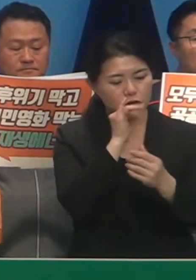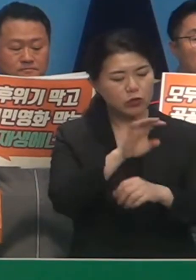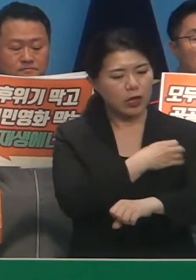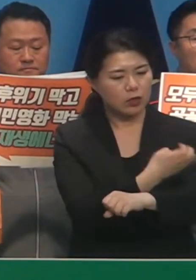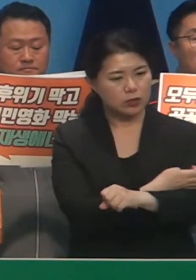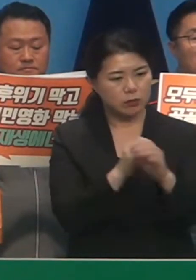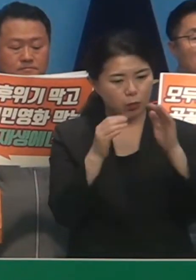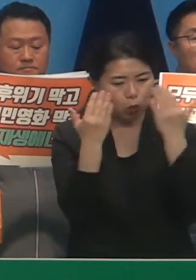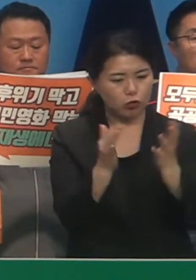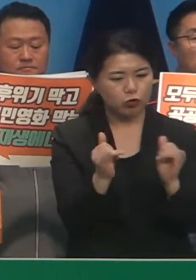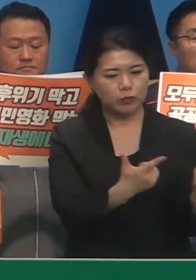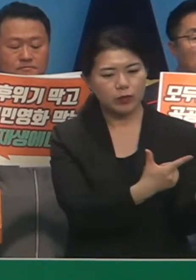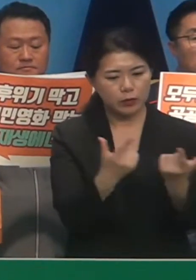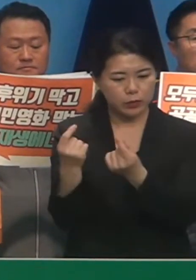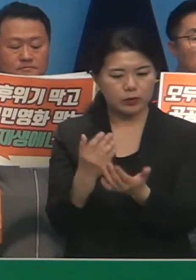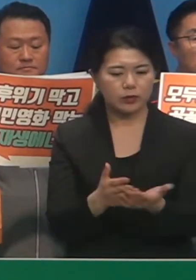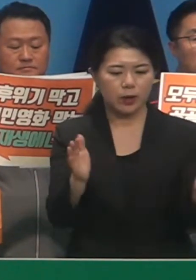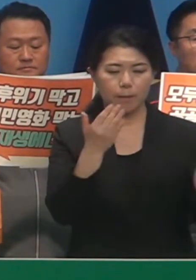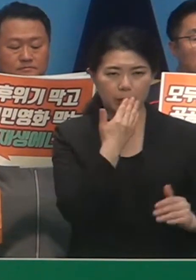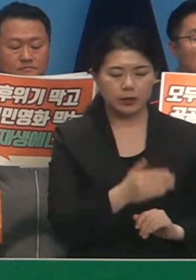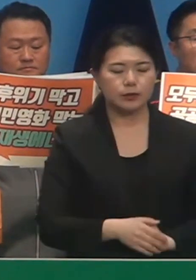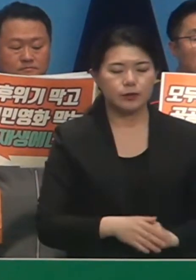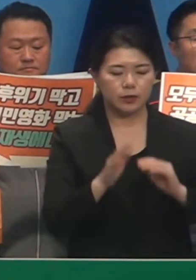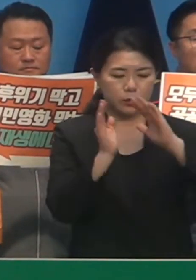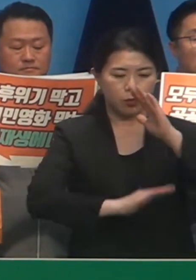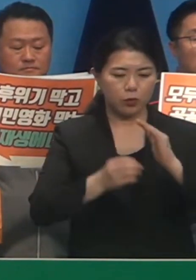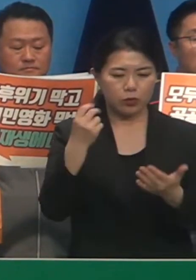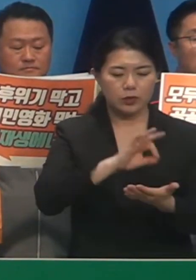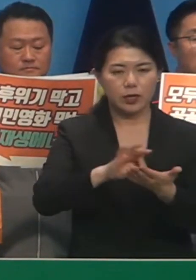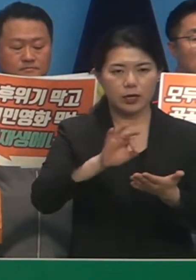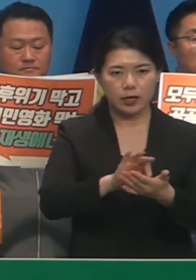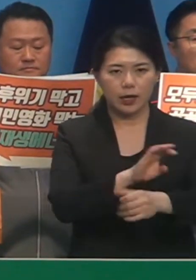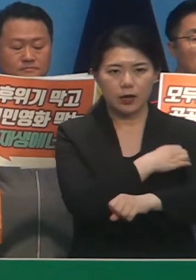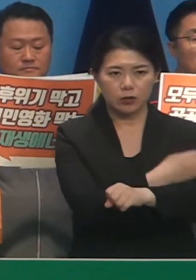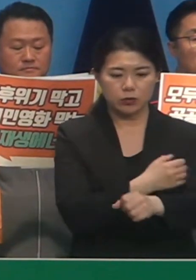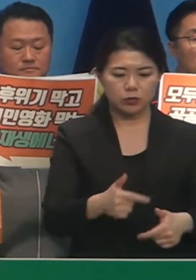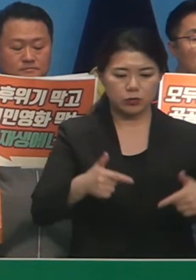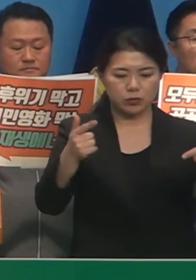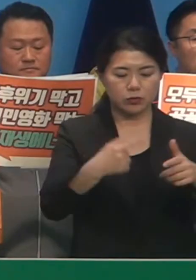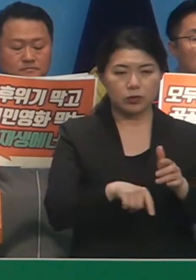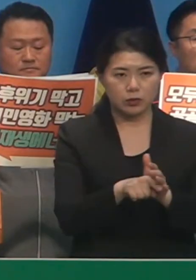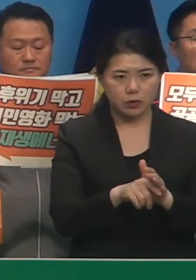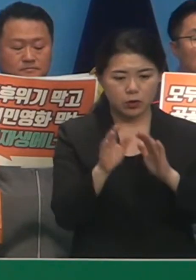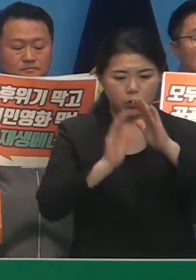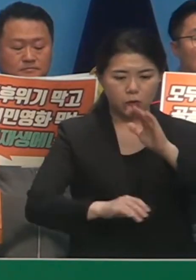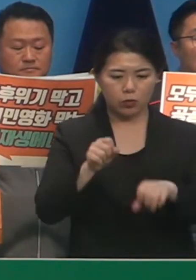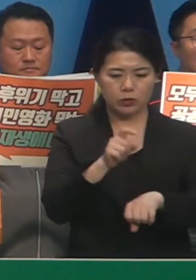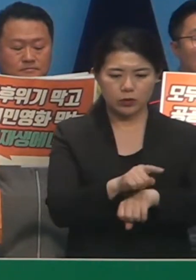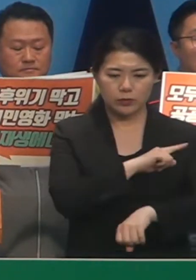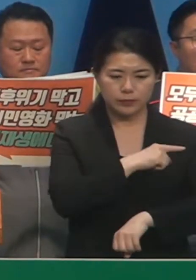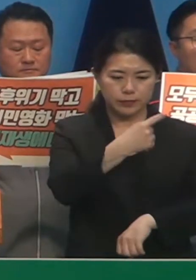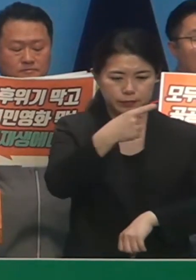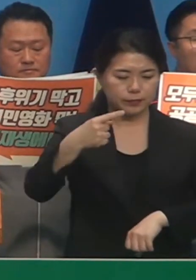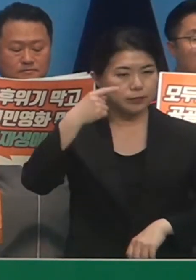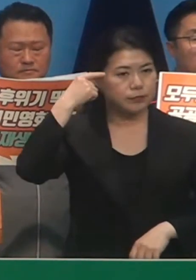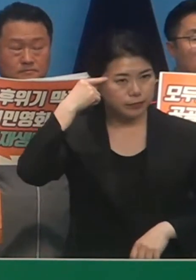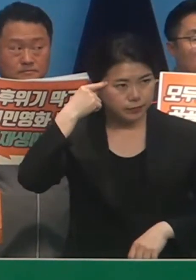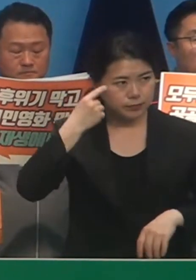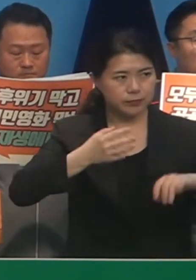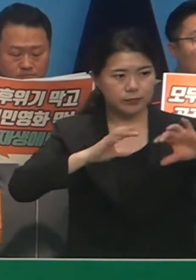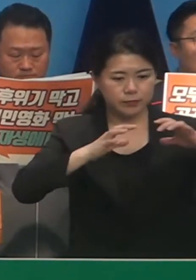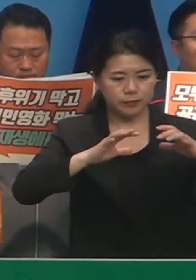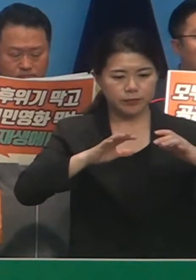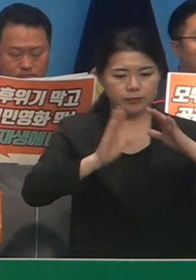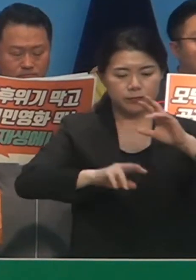국민에게 차별 없이 공급할 수 있습니다. 공공재생에너지 확대를 추진하기 위해서는 공공성을 최우선의 원칙으로 하는